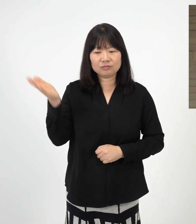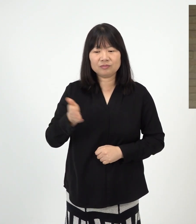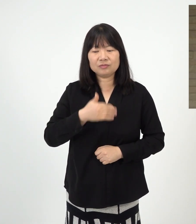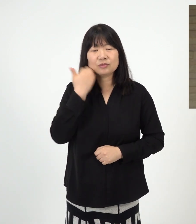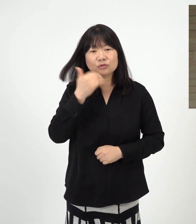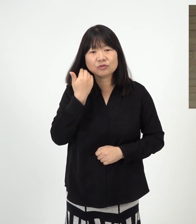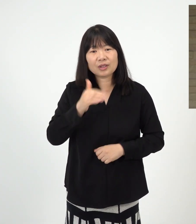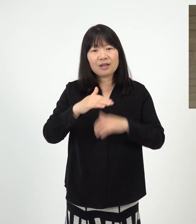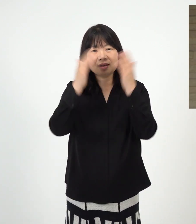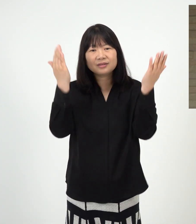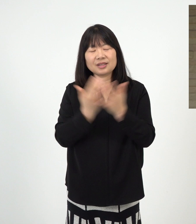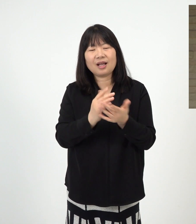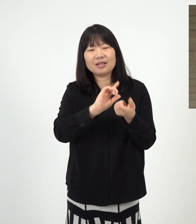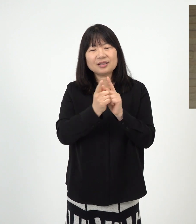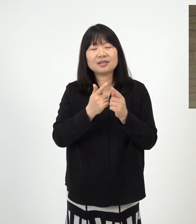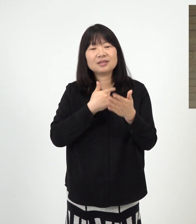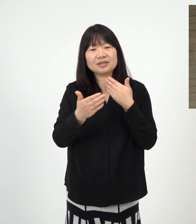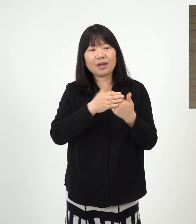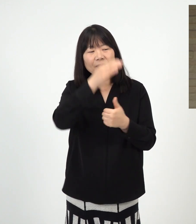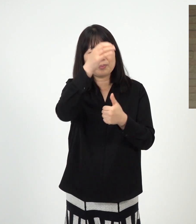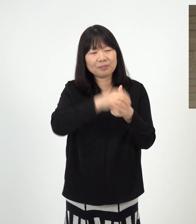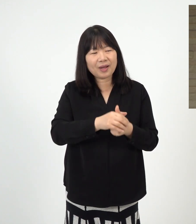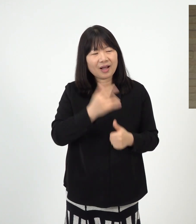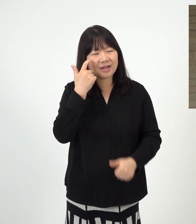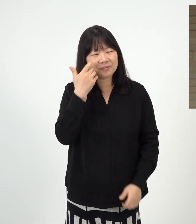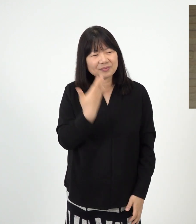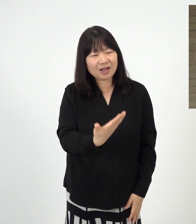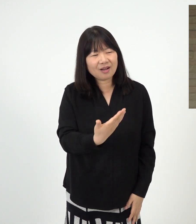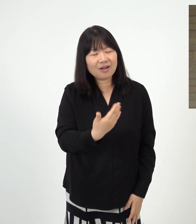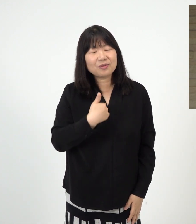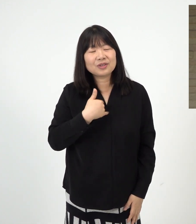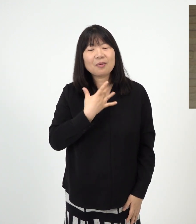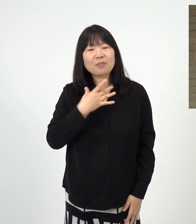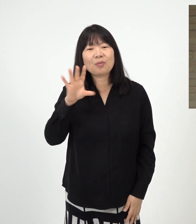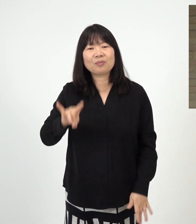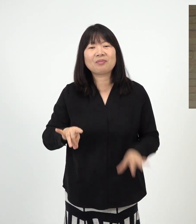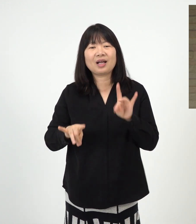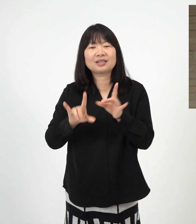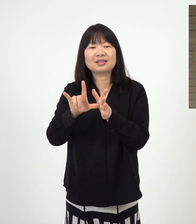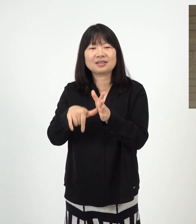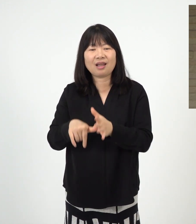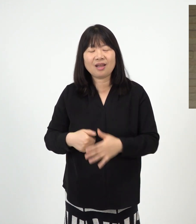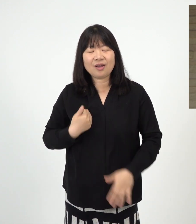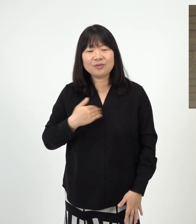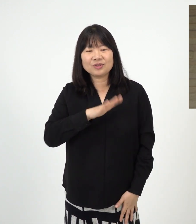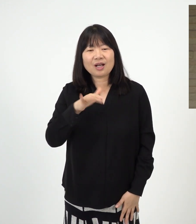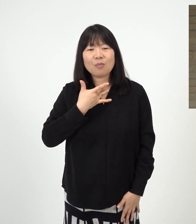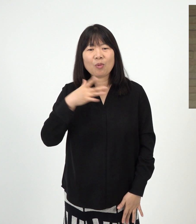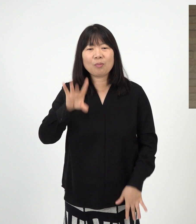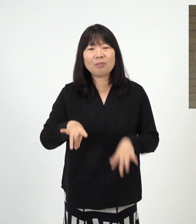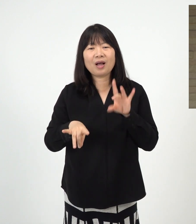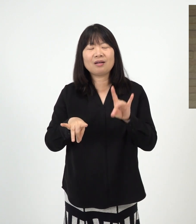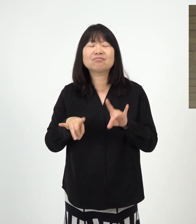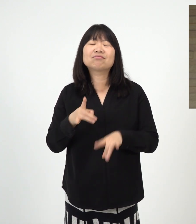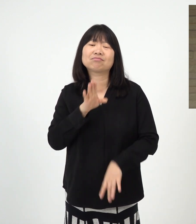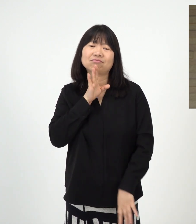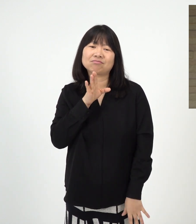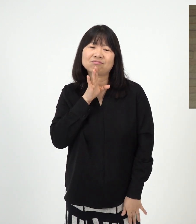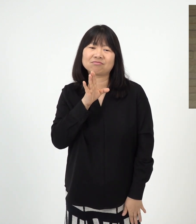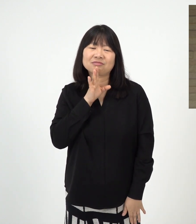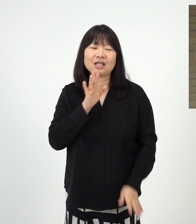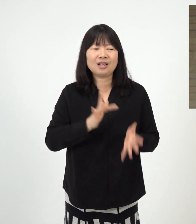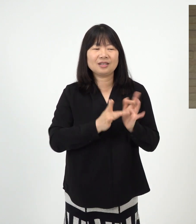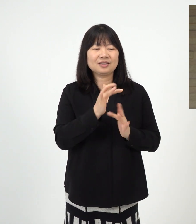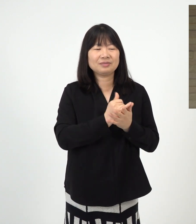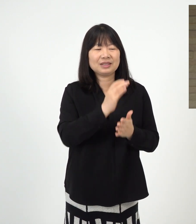누가 다 대신 겪어주셨나요? 우리가 목마를 때, 우리가 목마른 존재였잖아요.